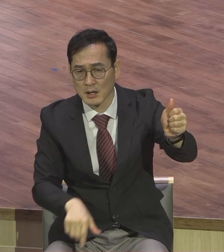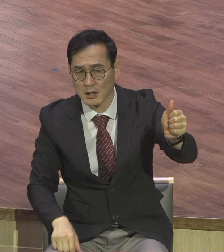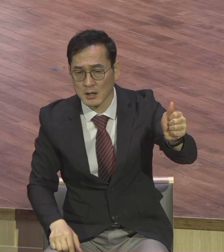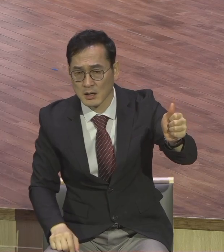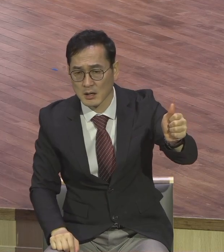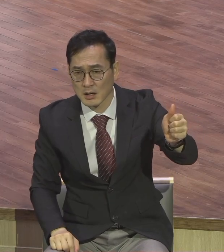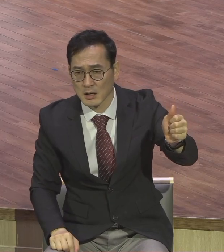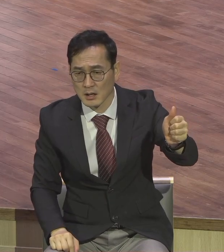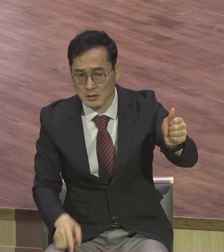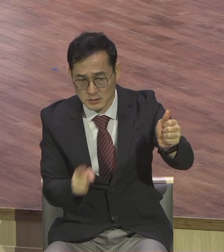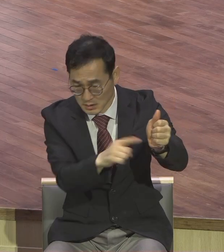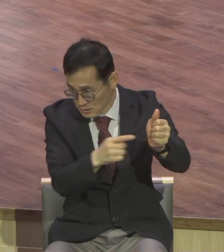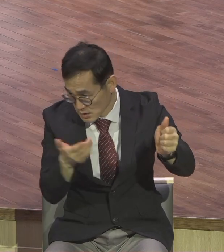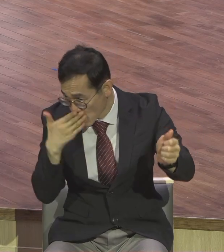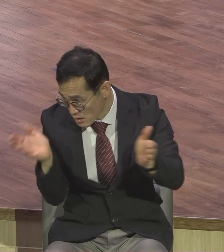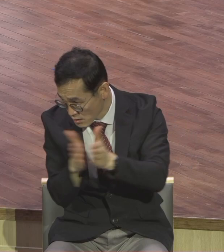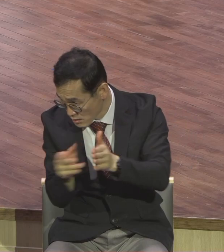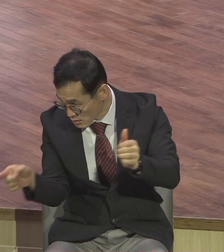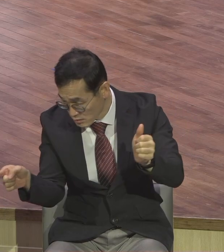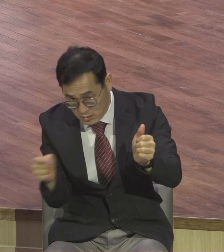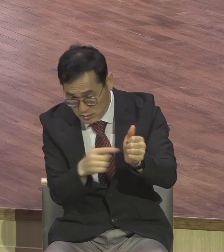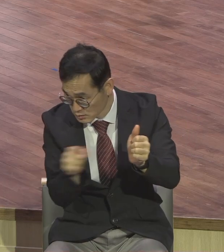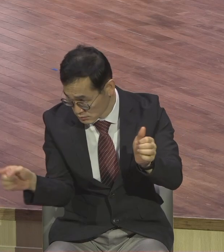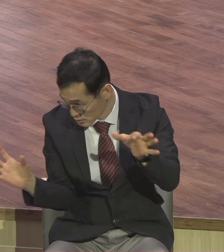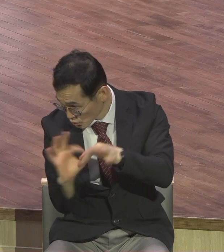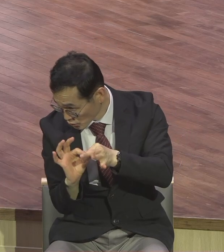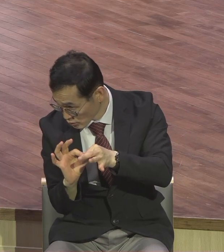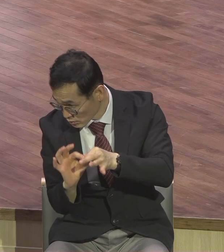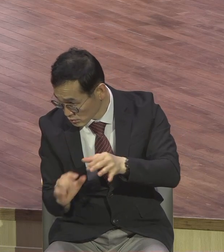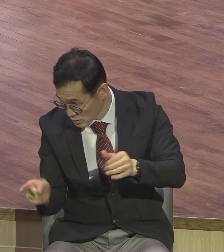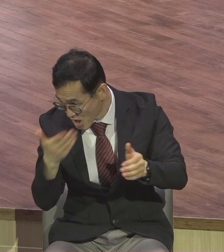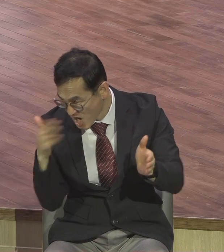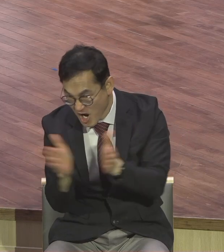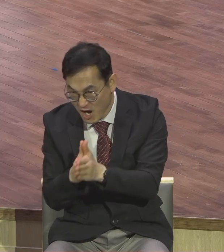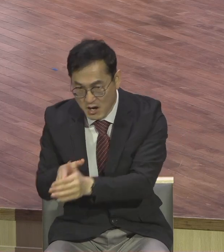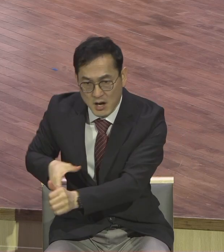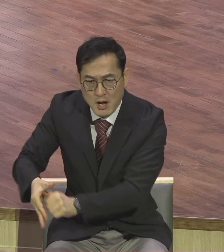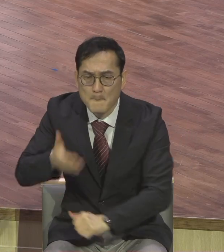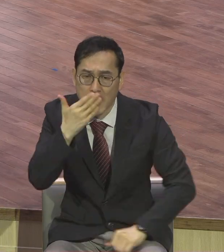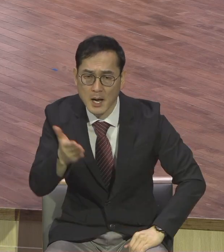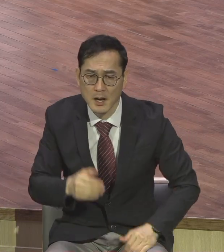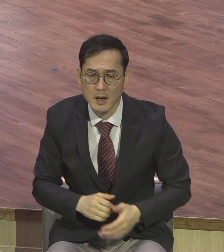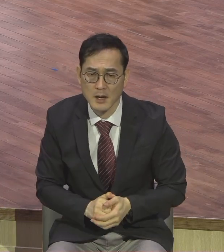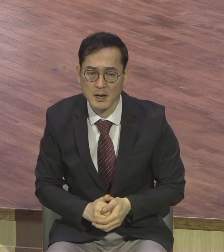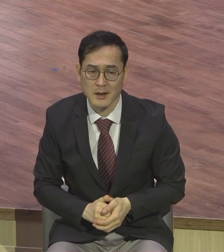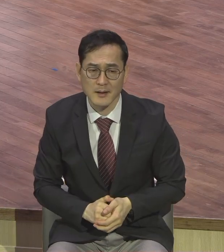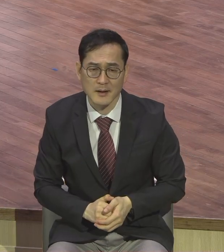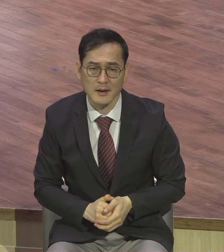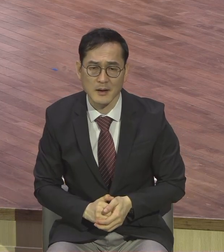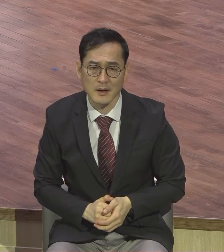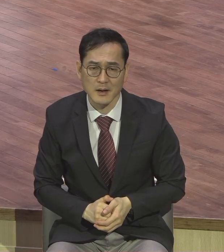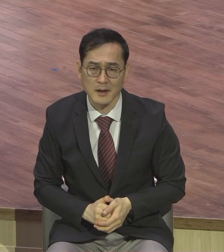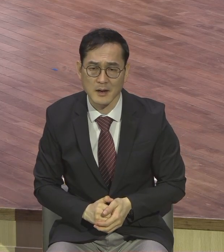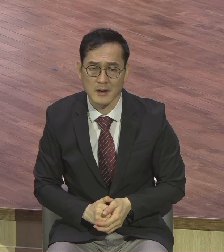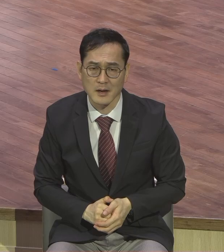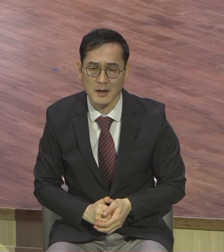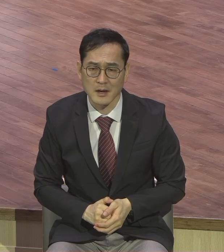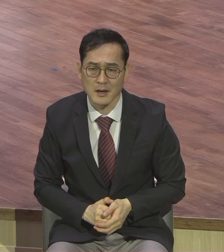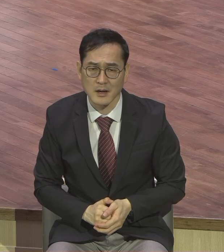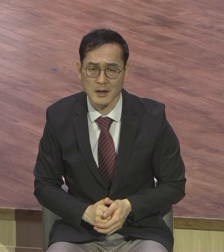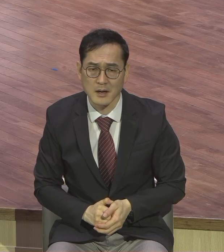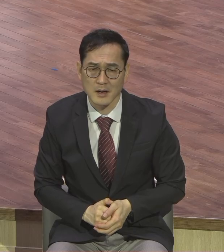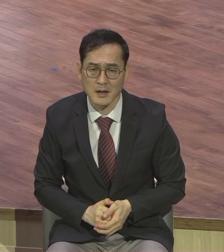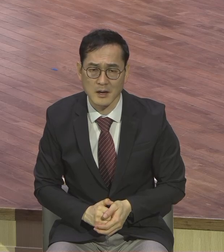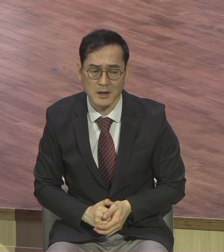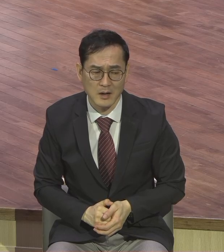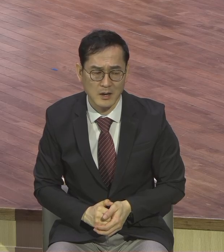같은 무리로 몰려 있어가지고 죽을 수도 있는 또 사대리 공예 70인들 중에 한